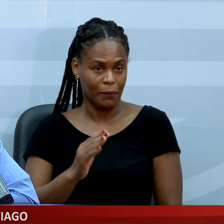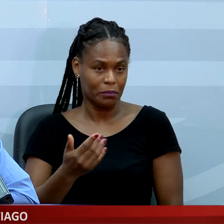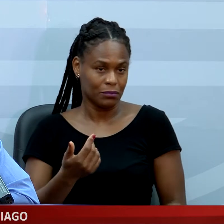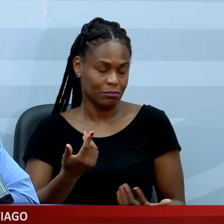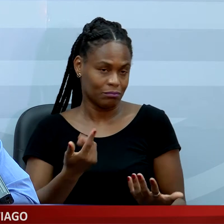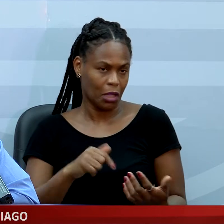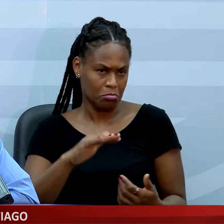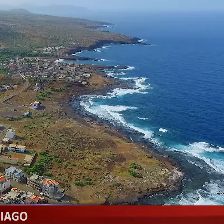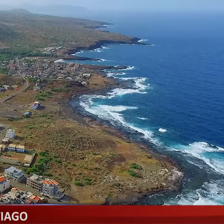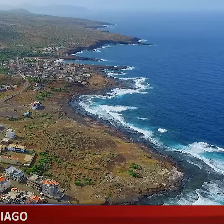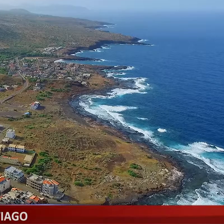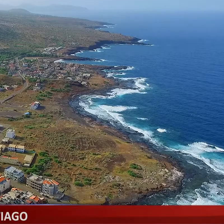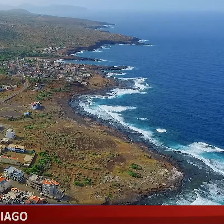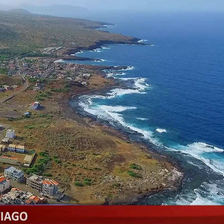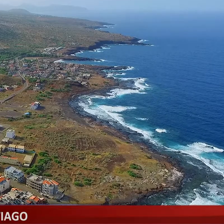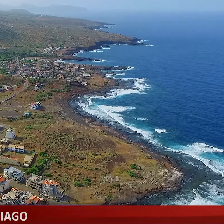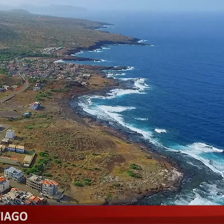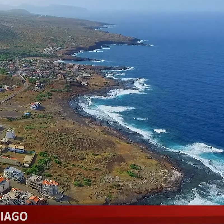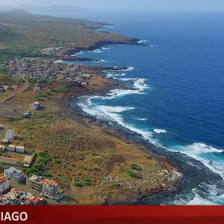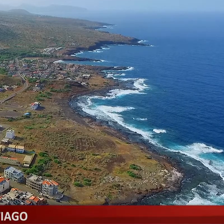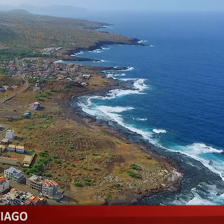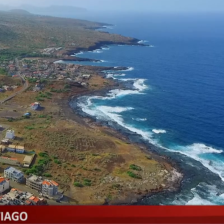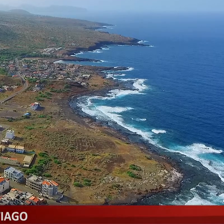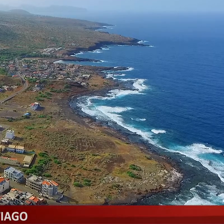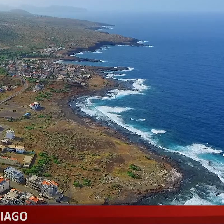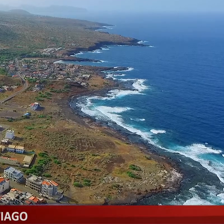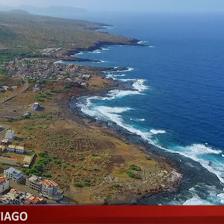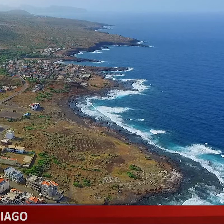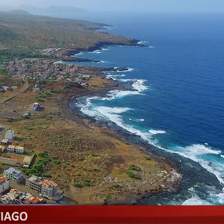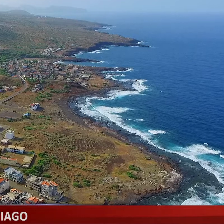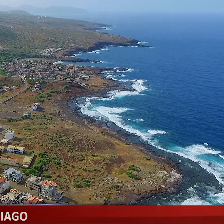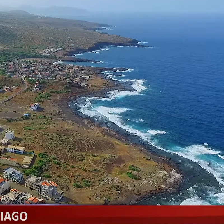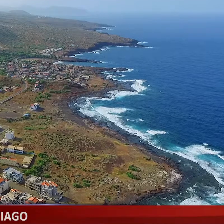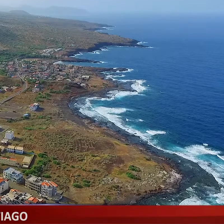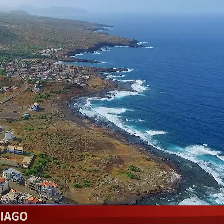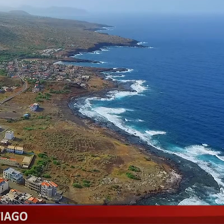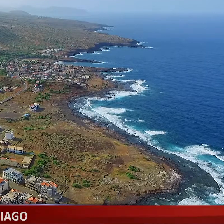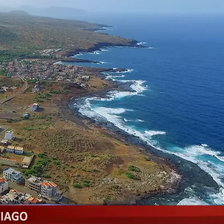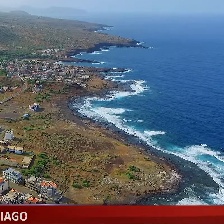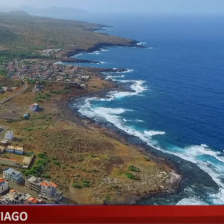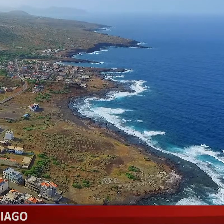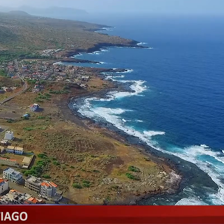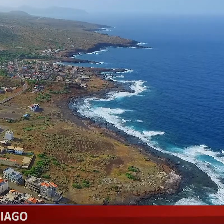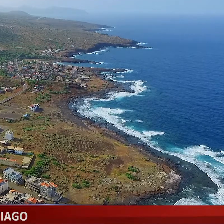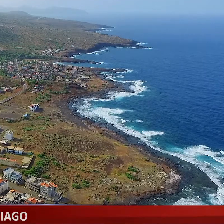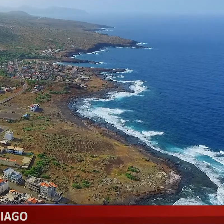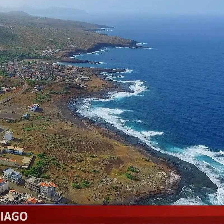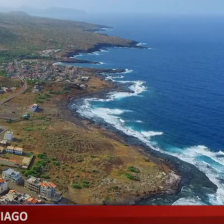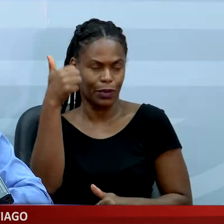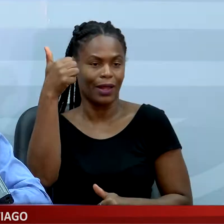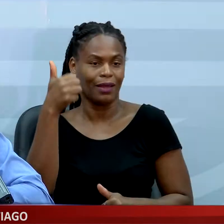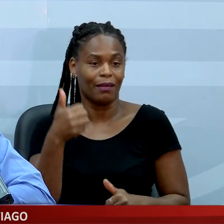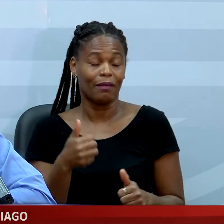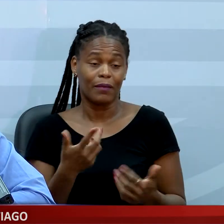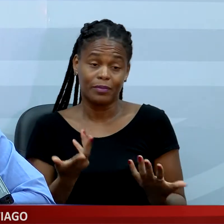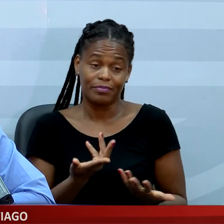a primeira dose. Nos concelhos da Ilha de Santiago, dados apontam para uma melhoria. Avança Jorge Barreto.